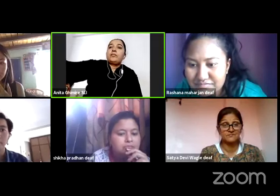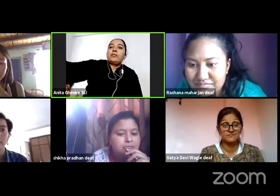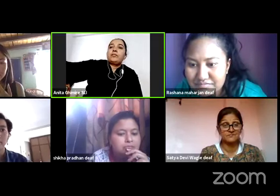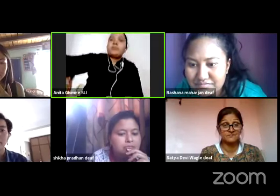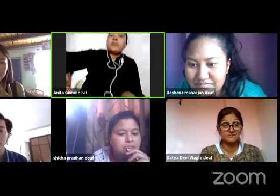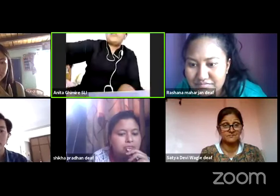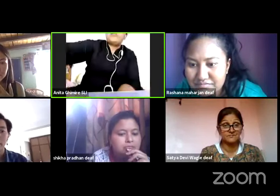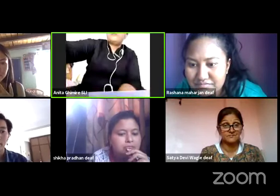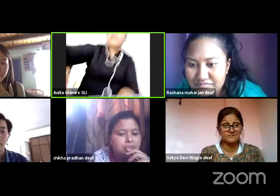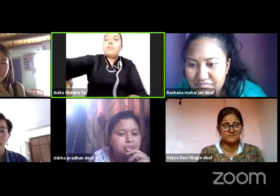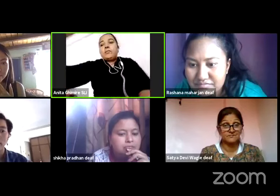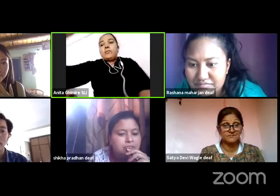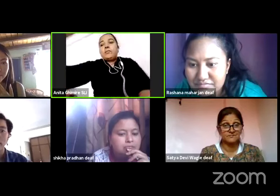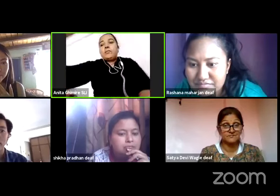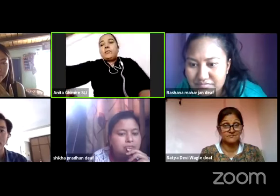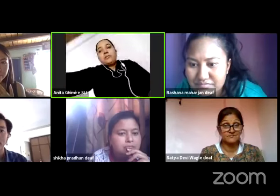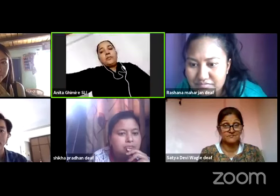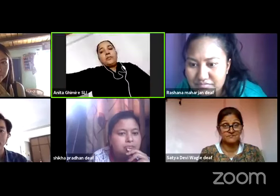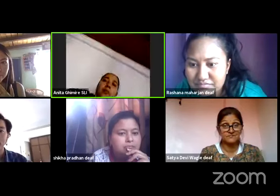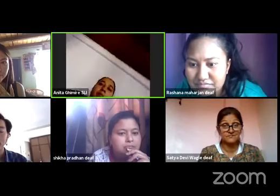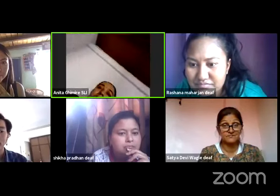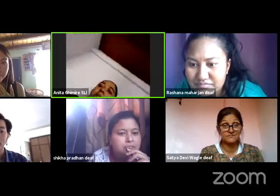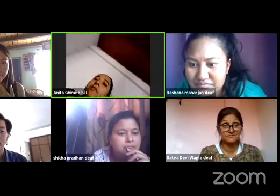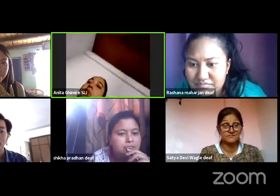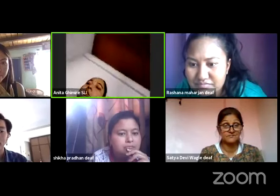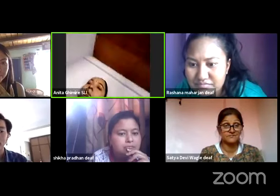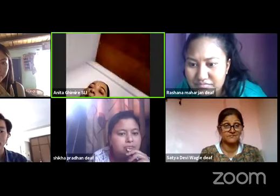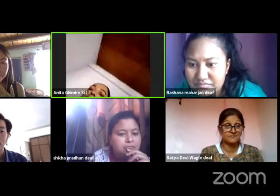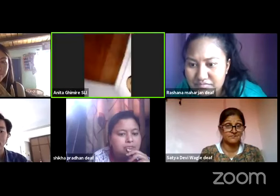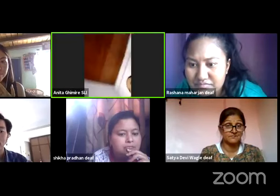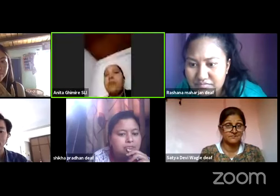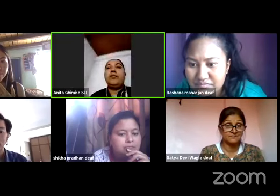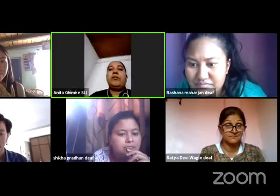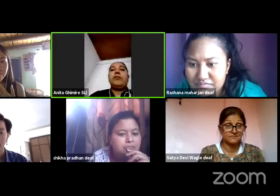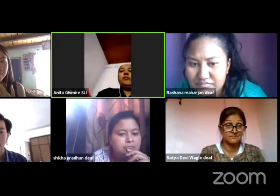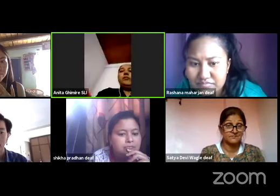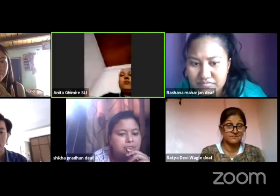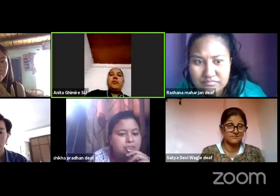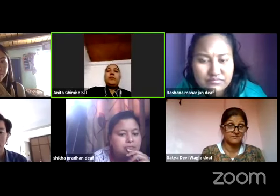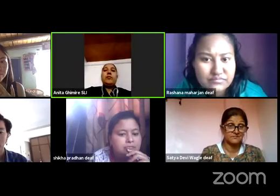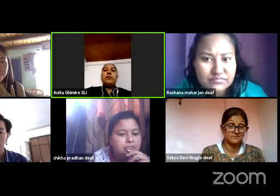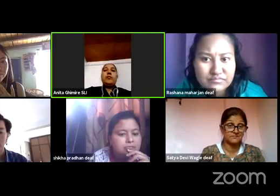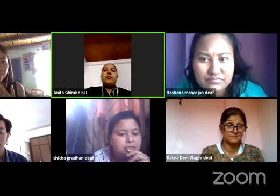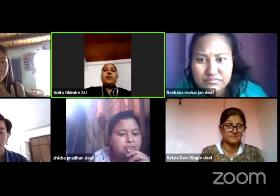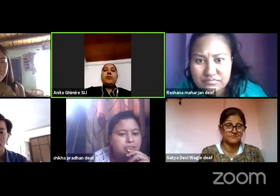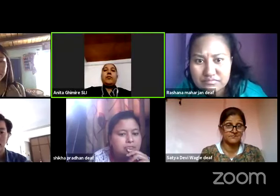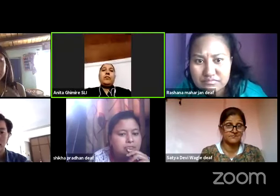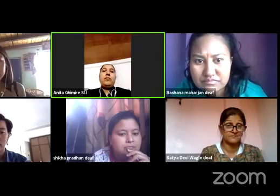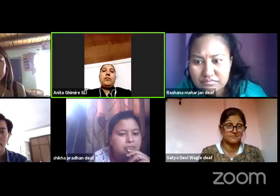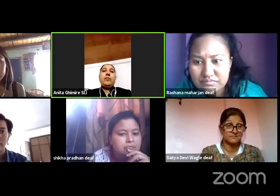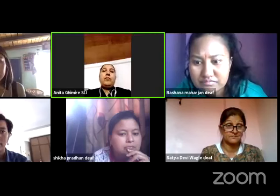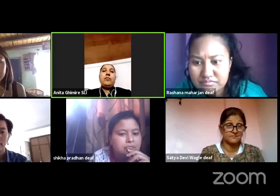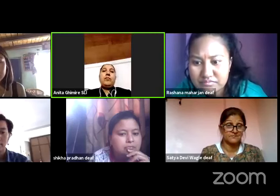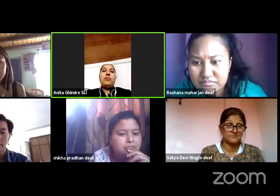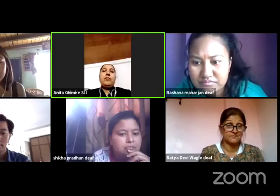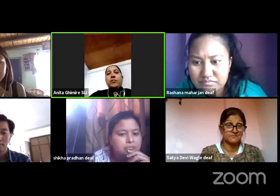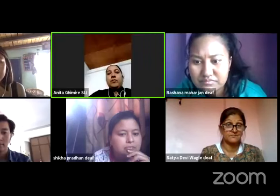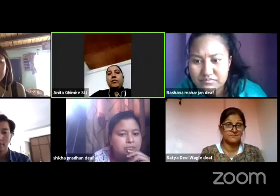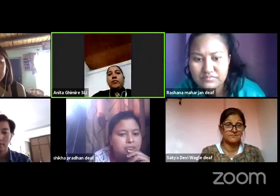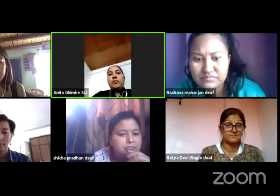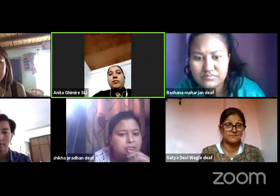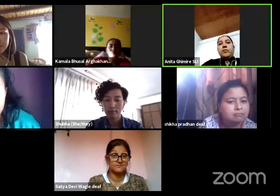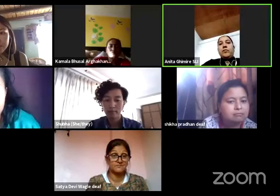शुभ, त्यो त्यसमा गएर जाँदाखेरि नि जस्तो त्यो गुगल फर्ममा जाँदा चाहिँ हामीले सबै आफ्नो इन्फर्मेसन दिएपछि